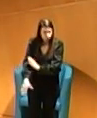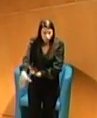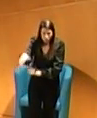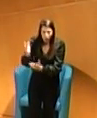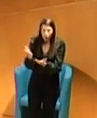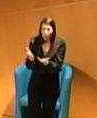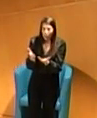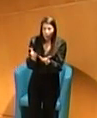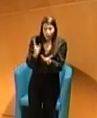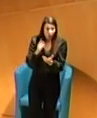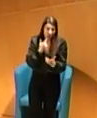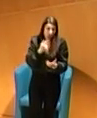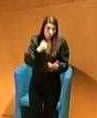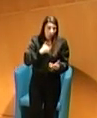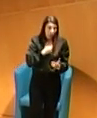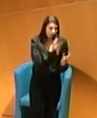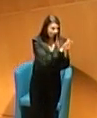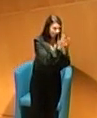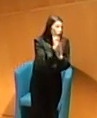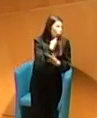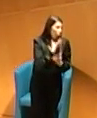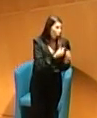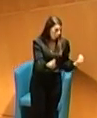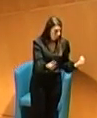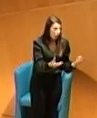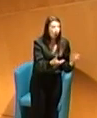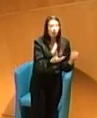j'ai beaucoup rencontré de personnes sourdes,